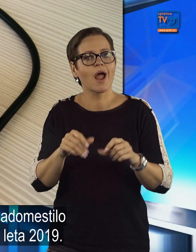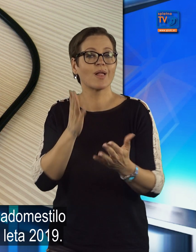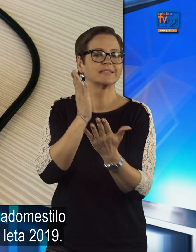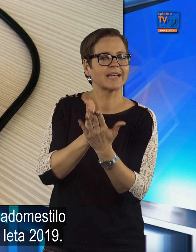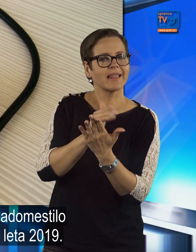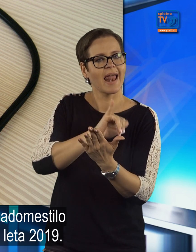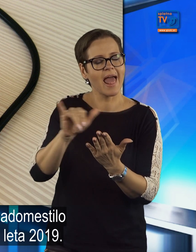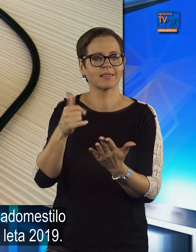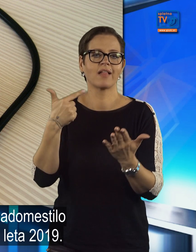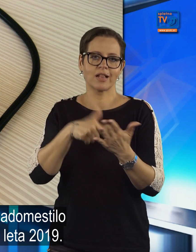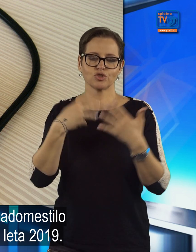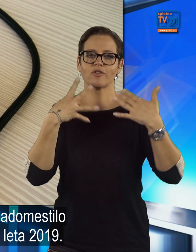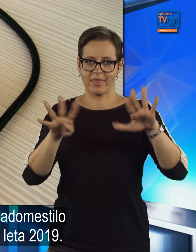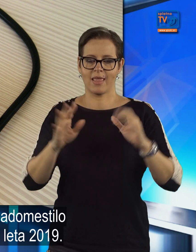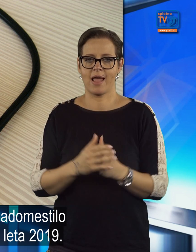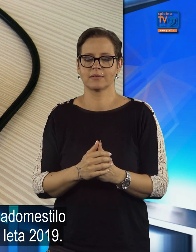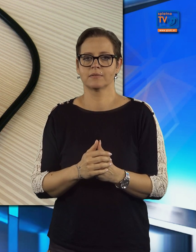leta 2019.